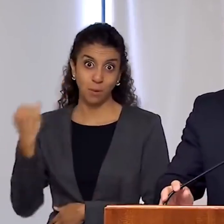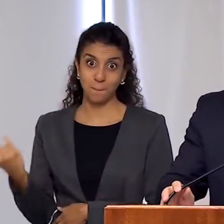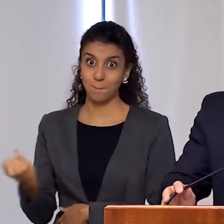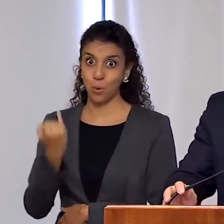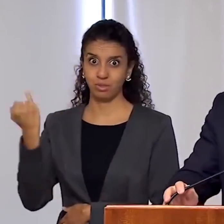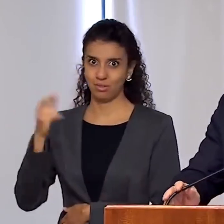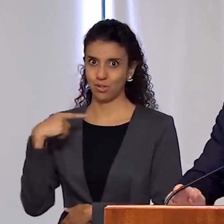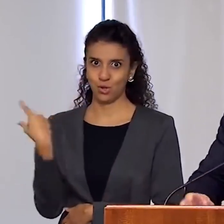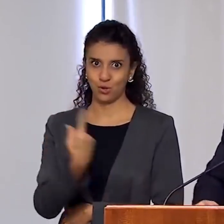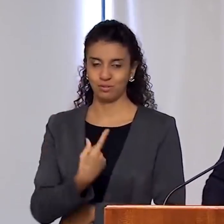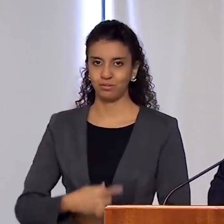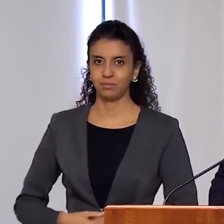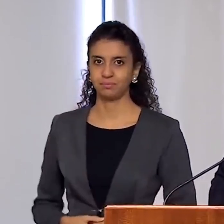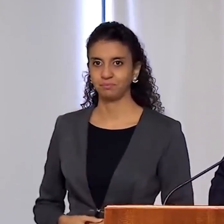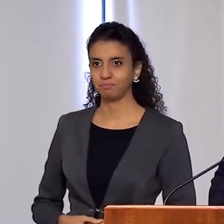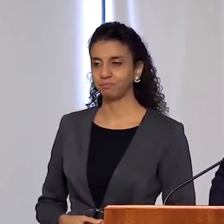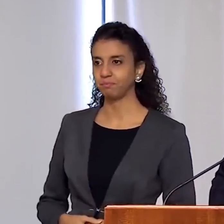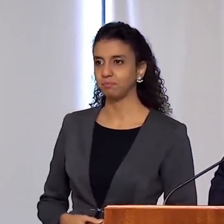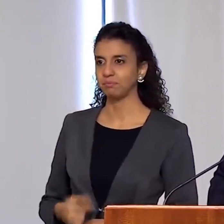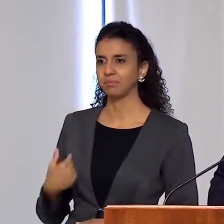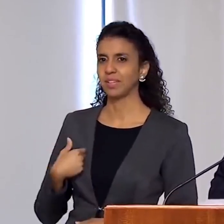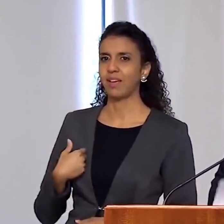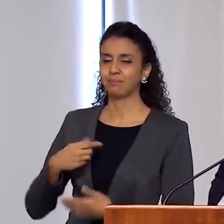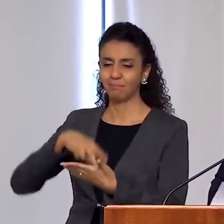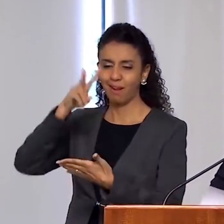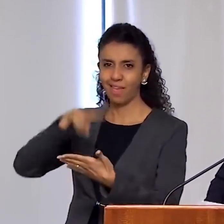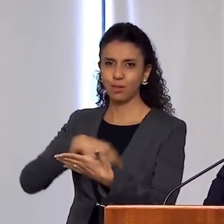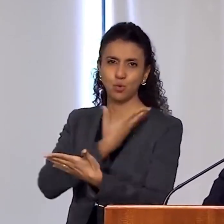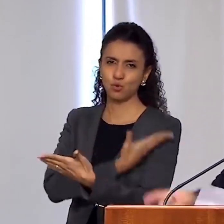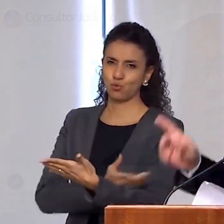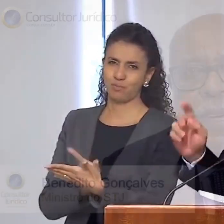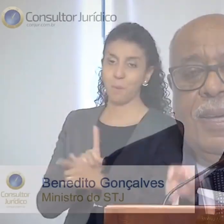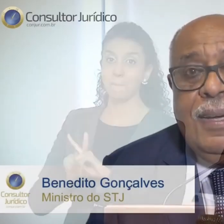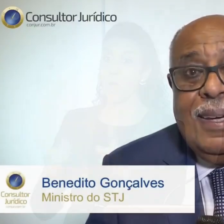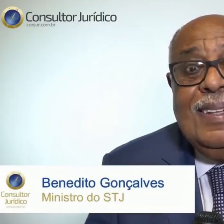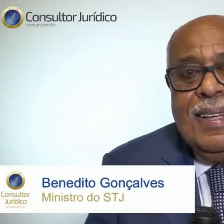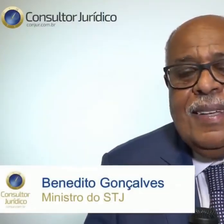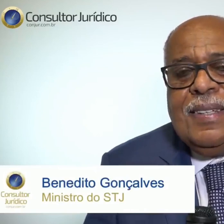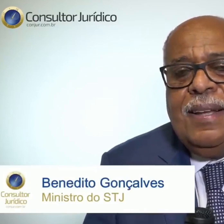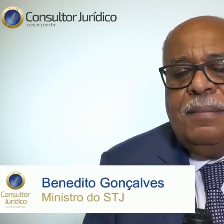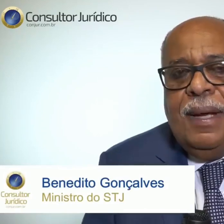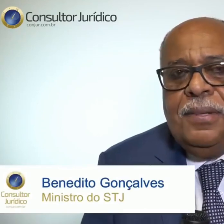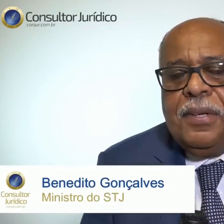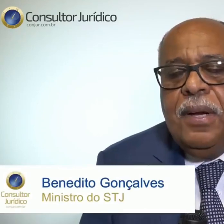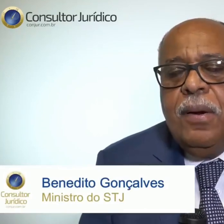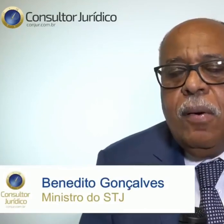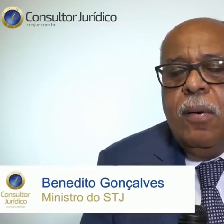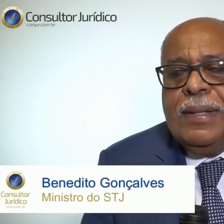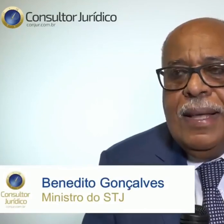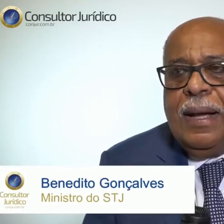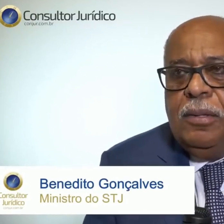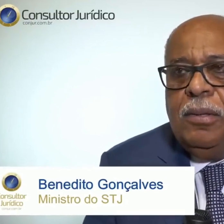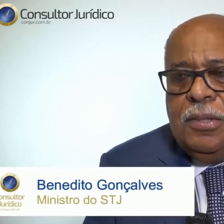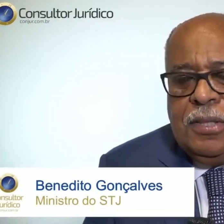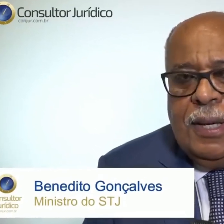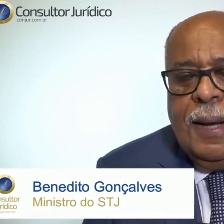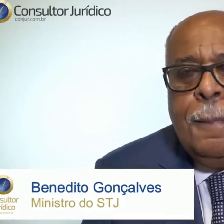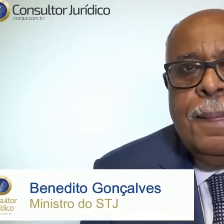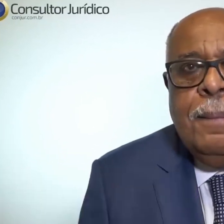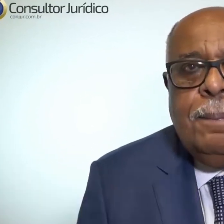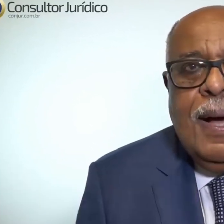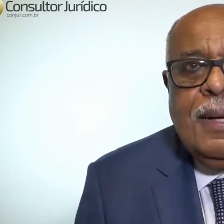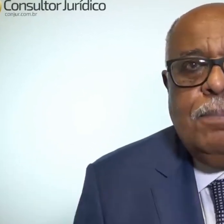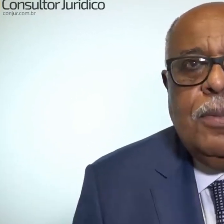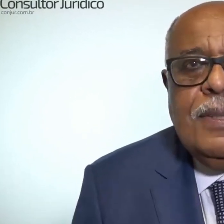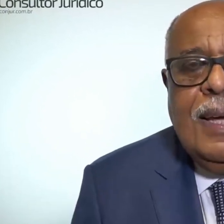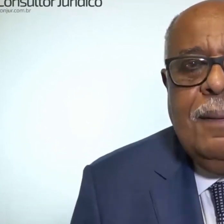o documento, guardado para descarte, não foi entregue ao ex-presidente. Benedito Gonçalves relatou da ação no TSE, que